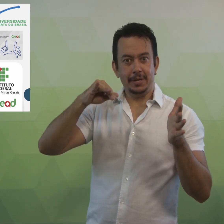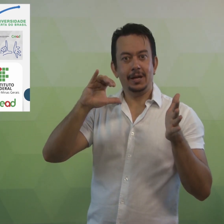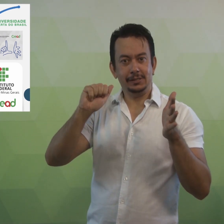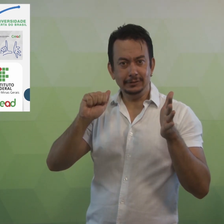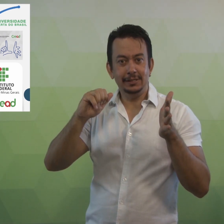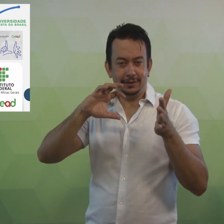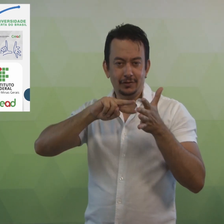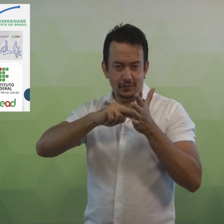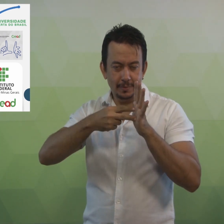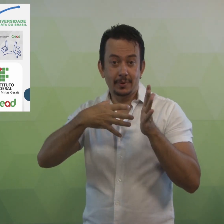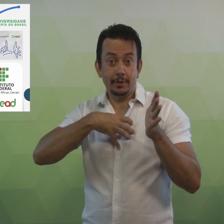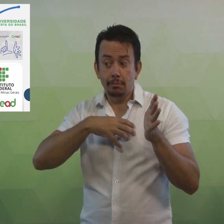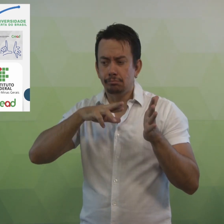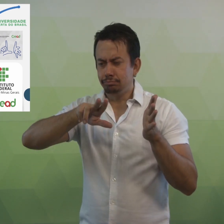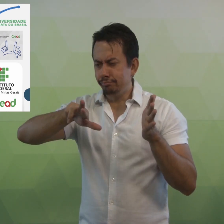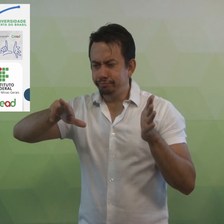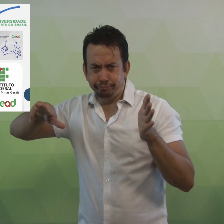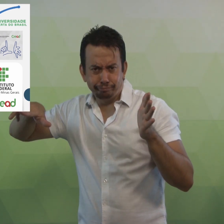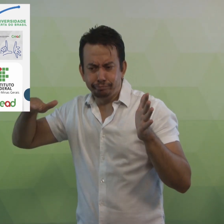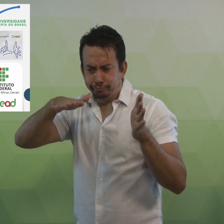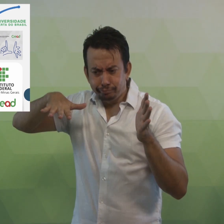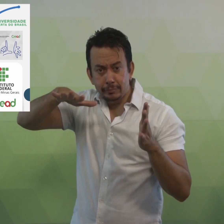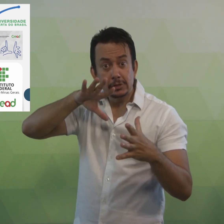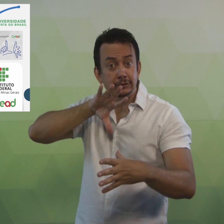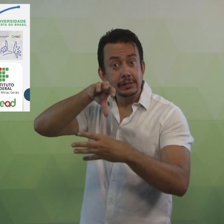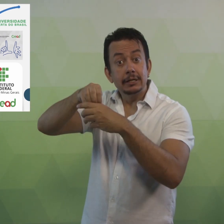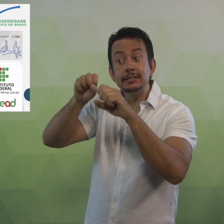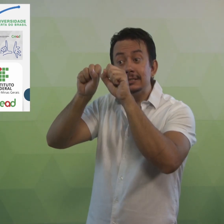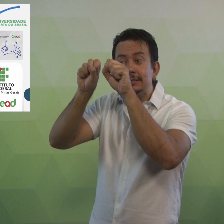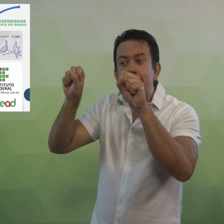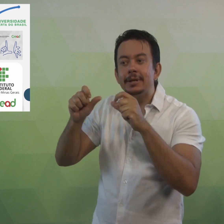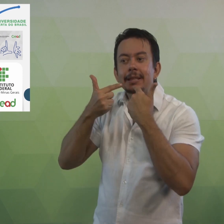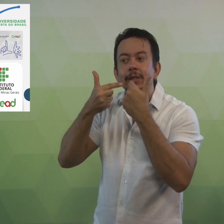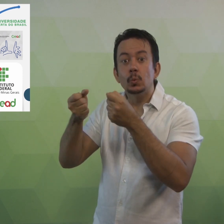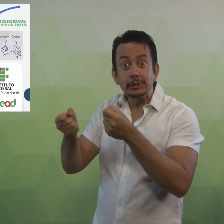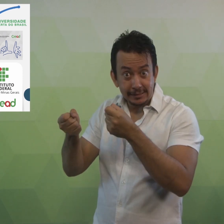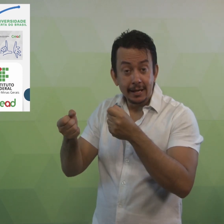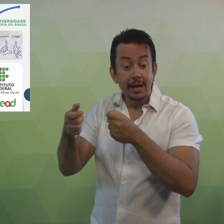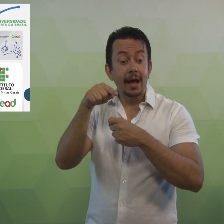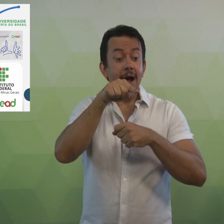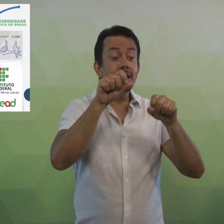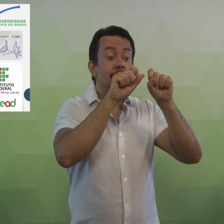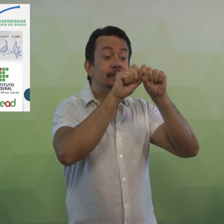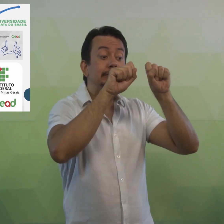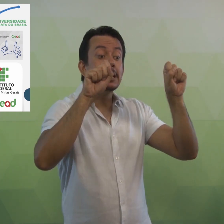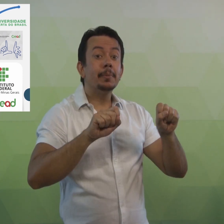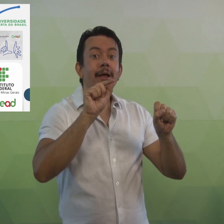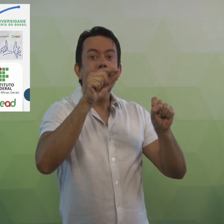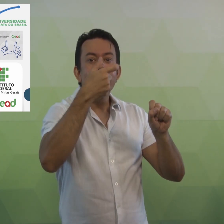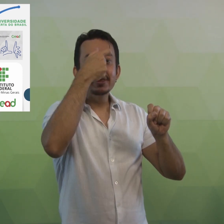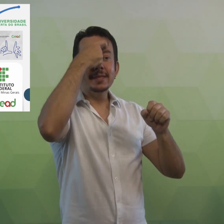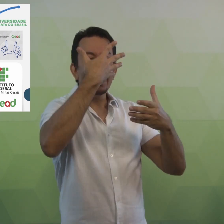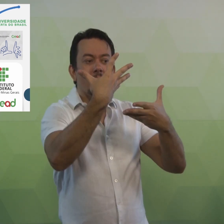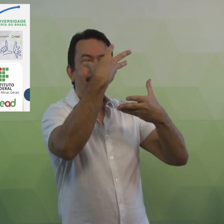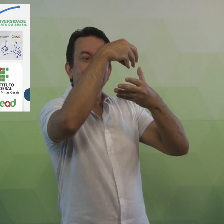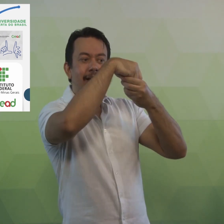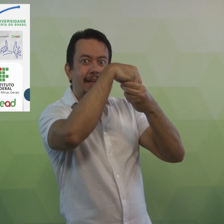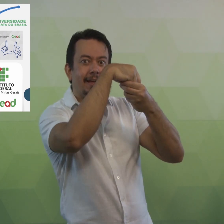a semântica e etc. Todas as questões que estão relacionadas à linguística e o que nós